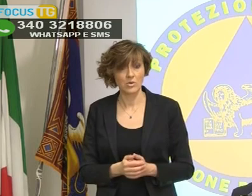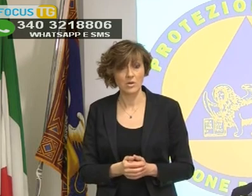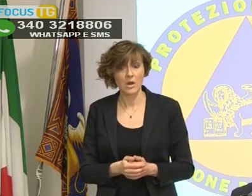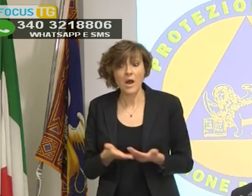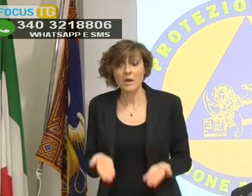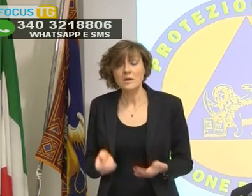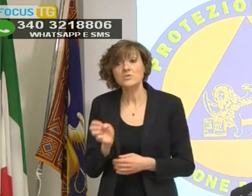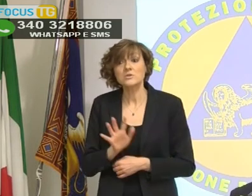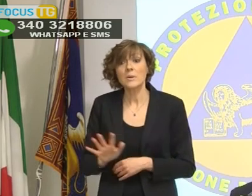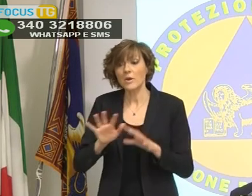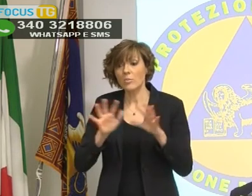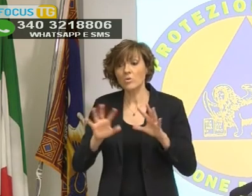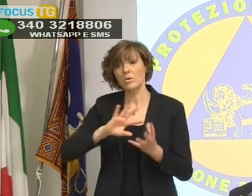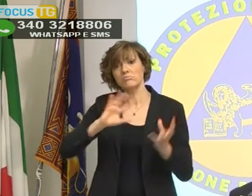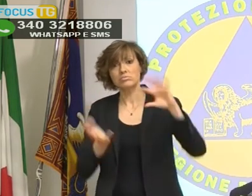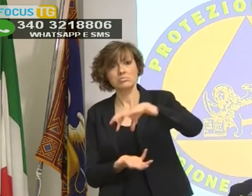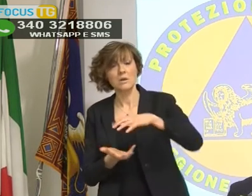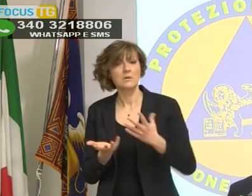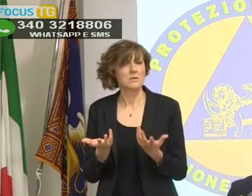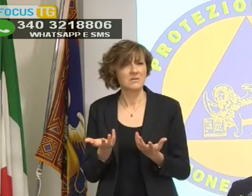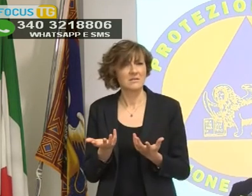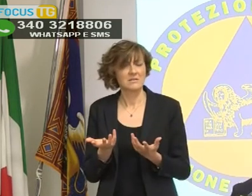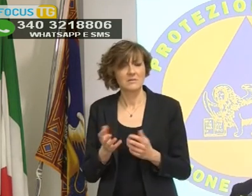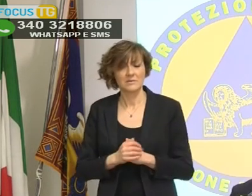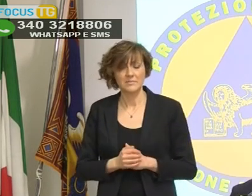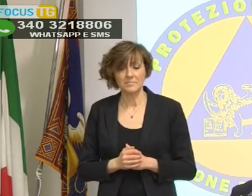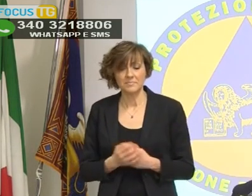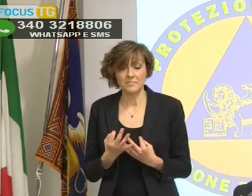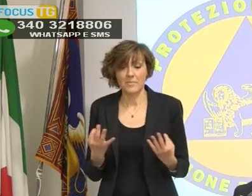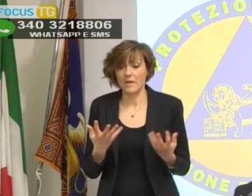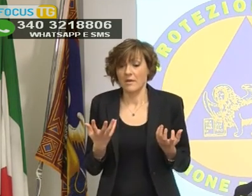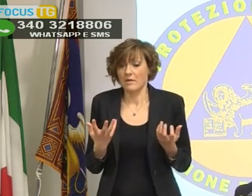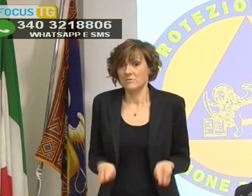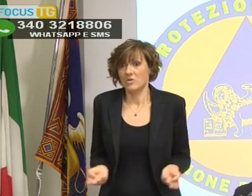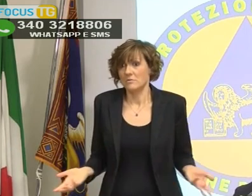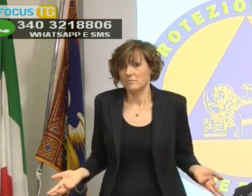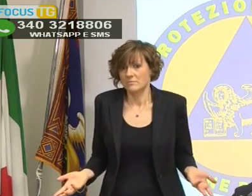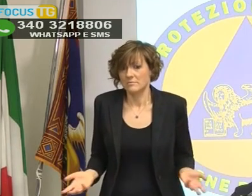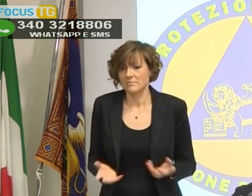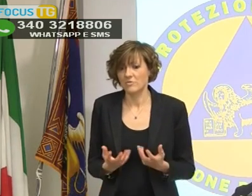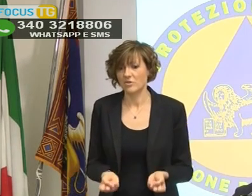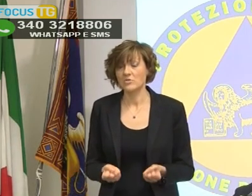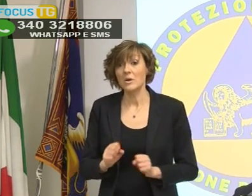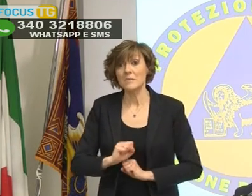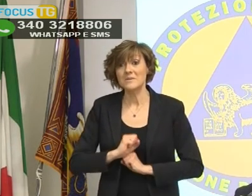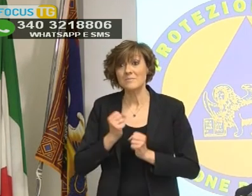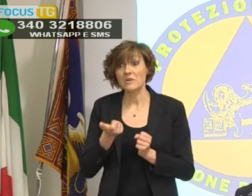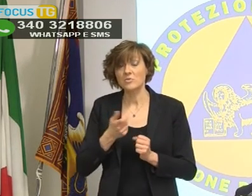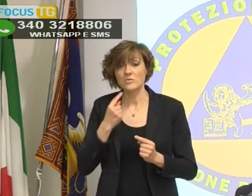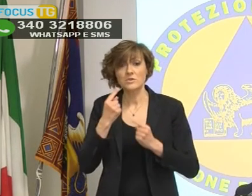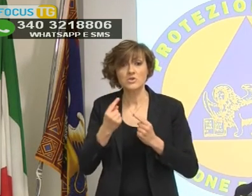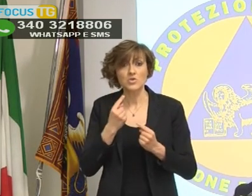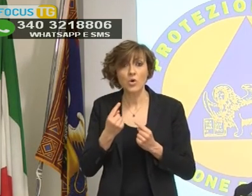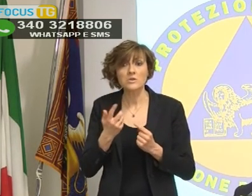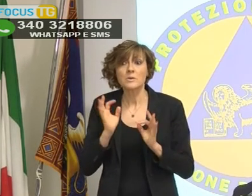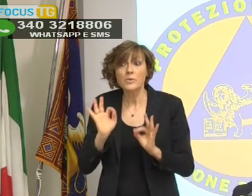Adesso sembra che il mondo si sia capovolto, che vabbè, ne prendo atto, cosa volete che vi dica? Mi spiace quando fa questi discorsi, ma